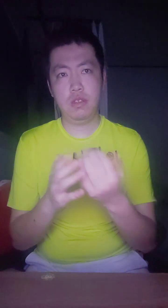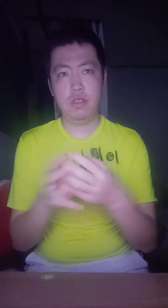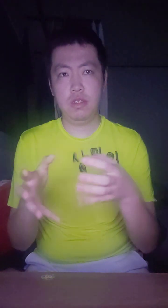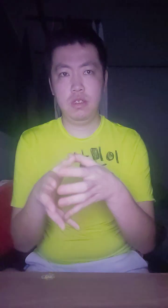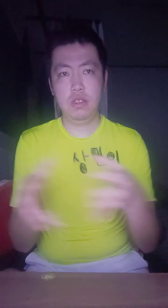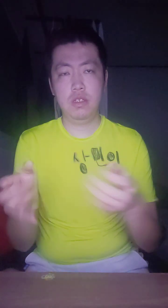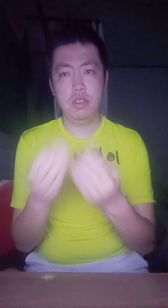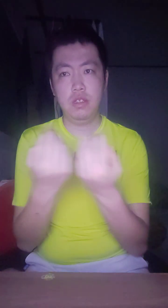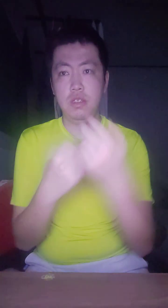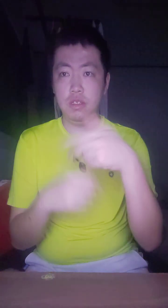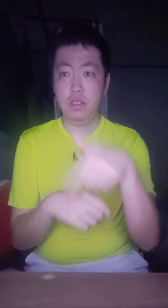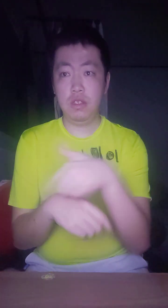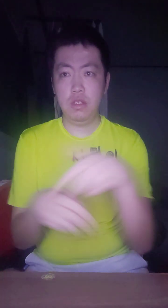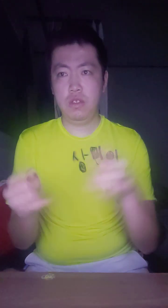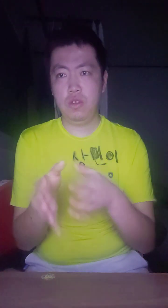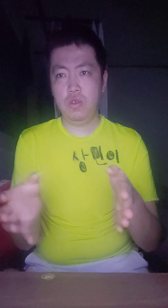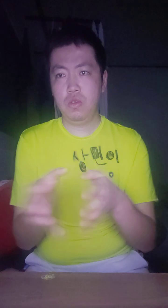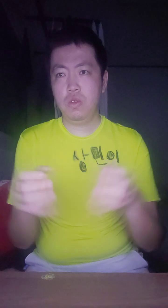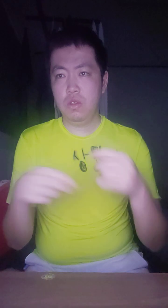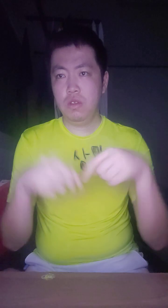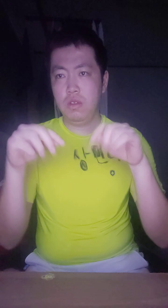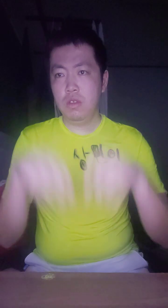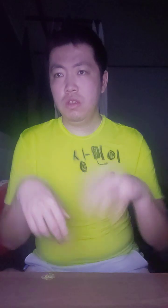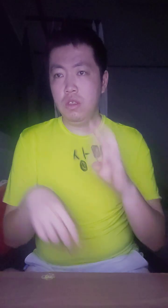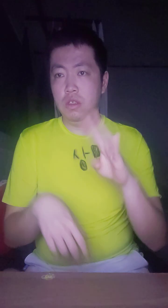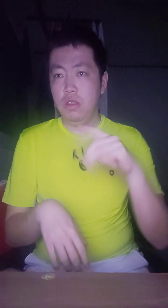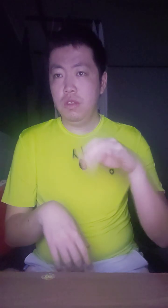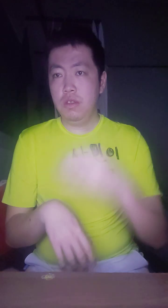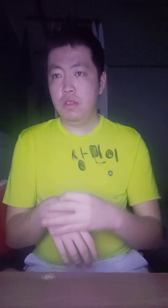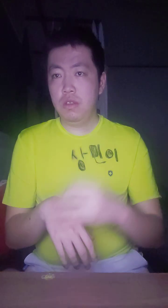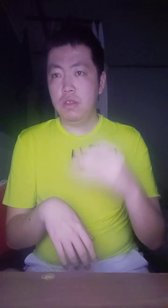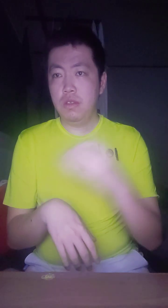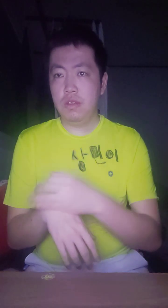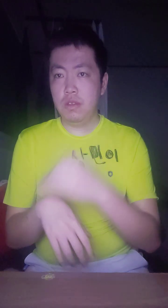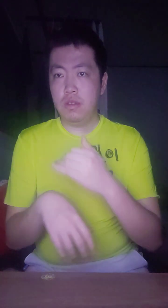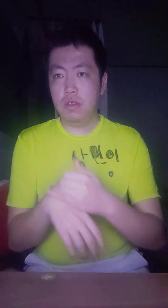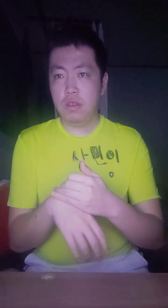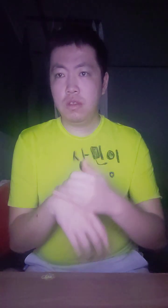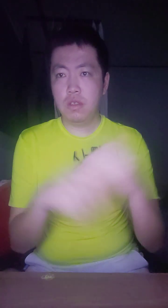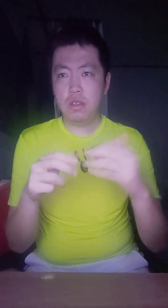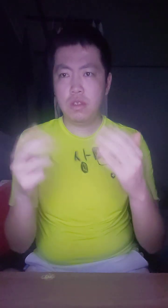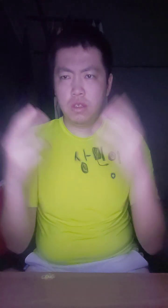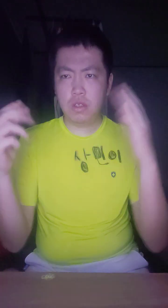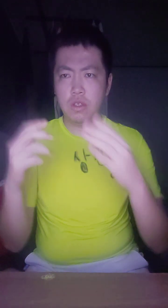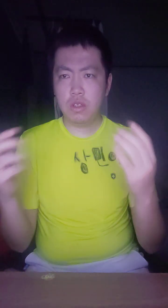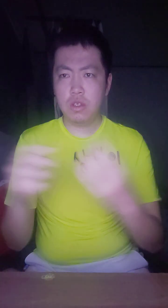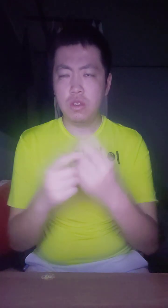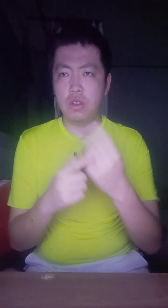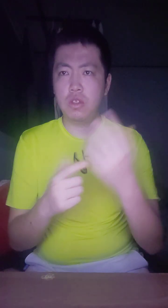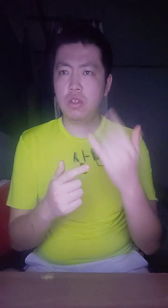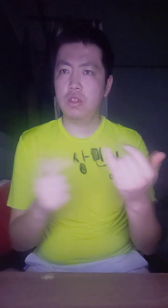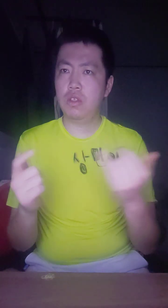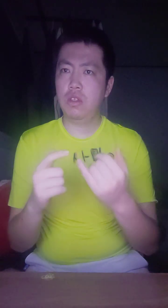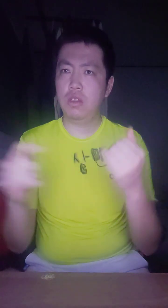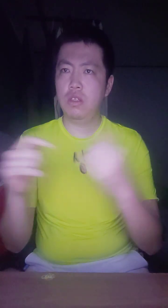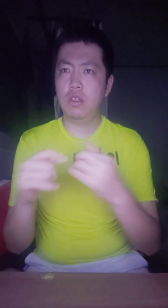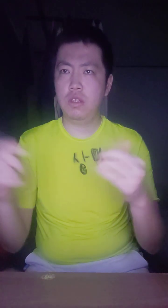광주광역시 북구의 한 아파트 단지도 정전 4시간여 만에 복구되면서 15개도 1,500여 가구가 불편을